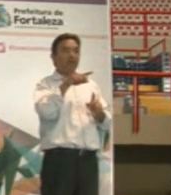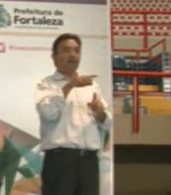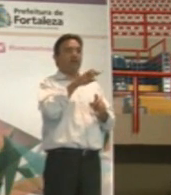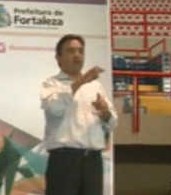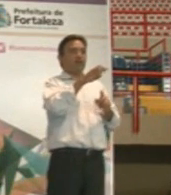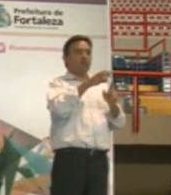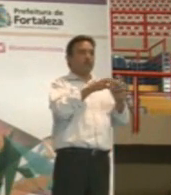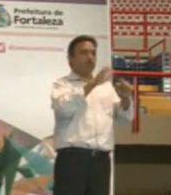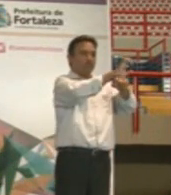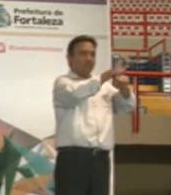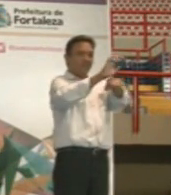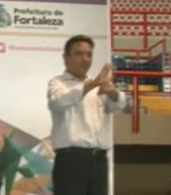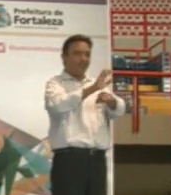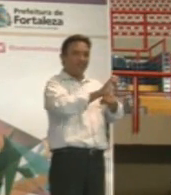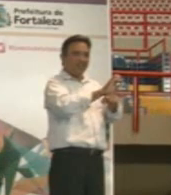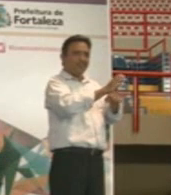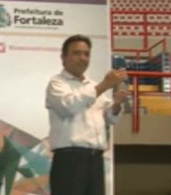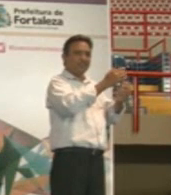estados: